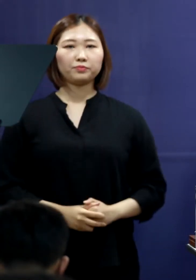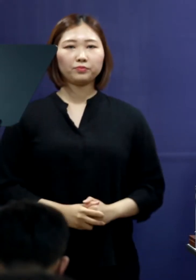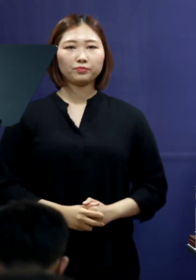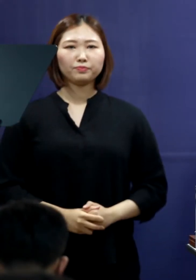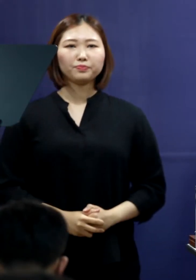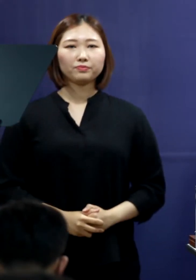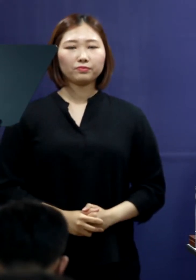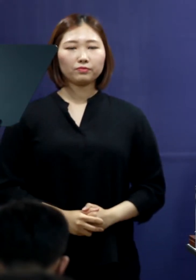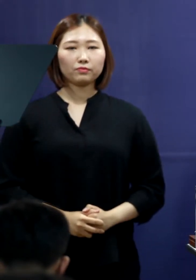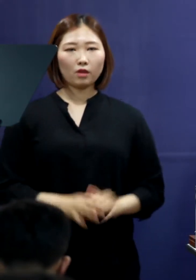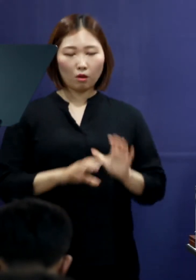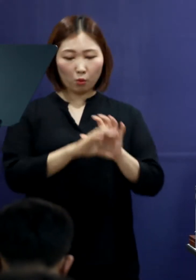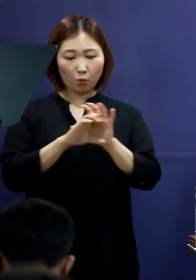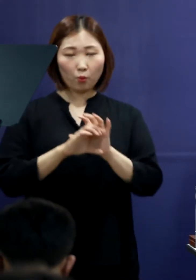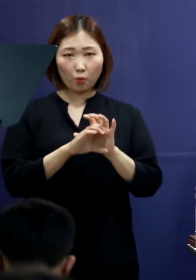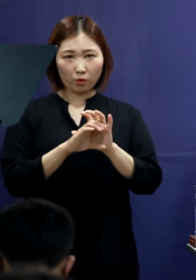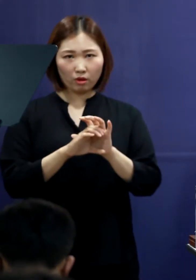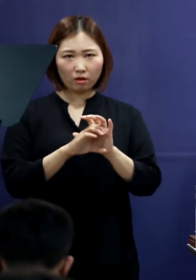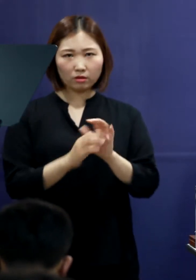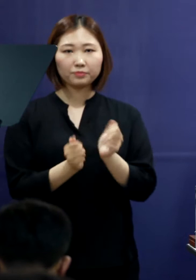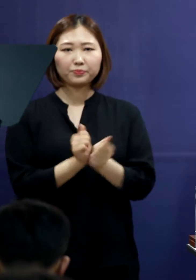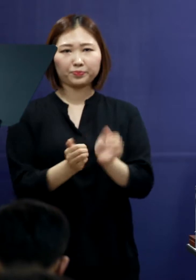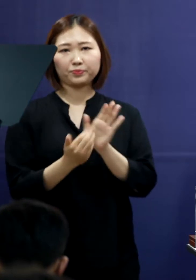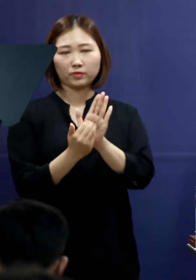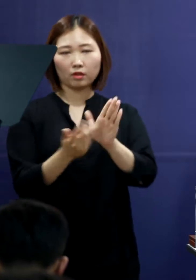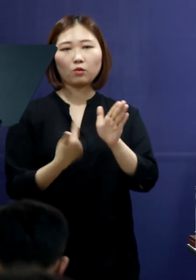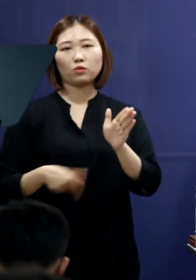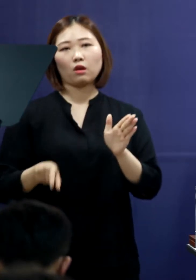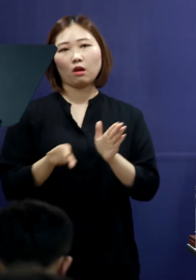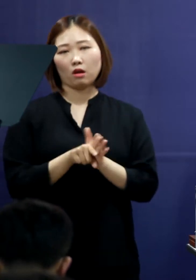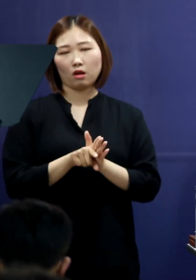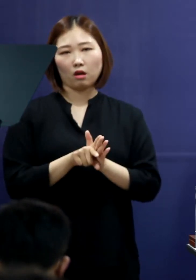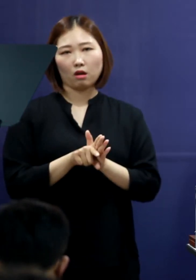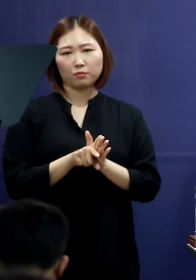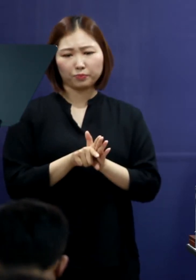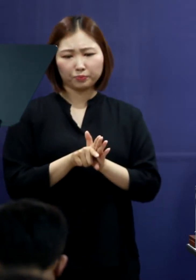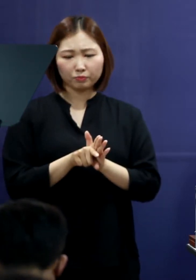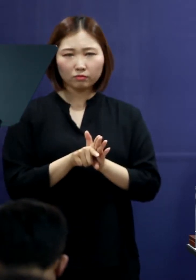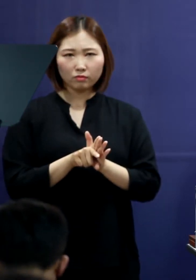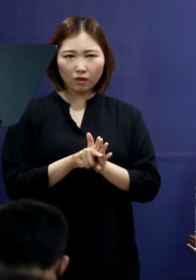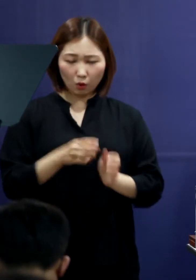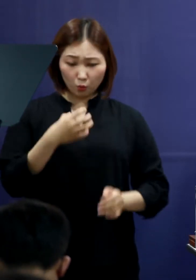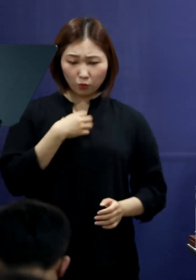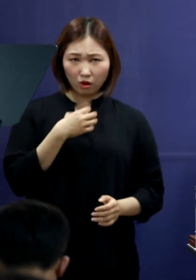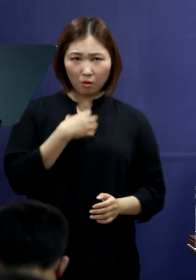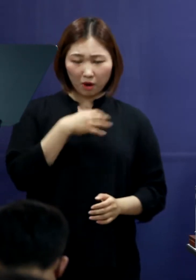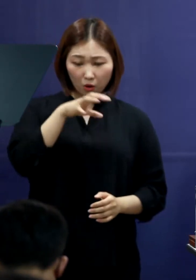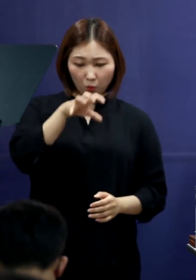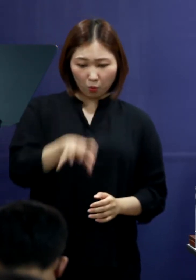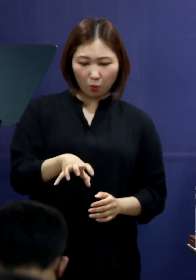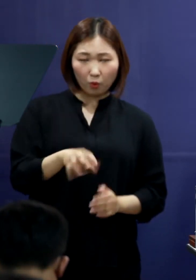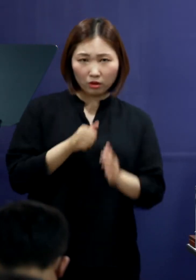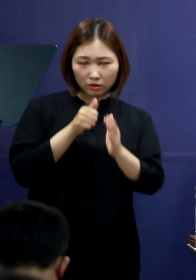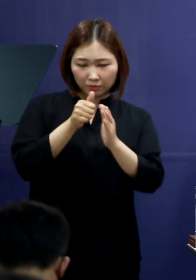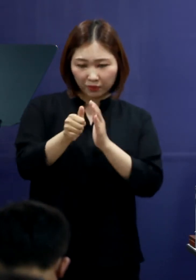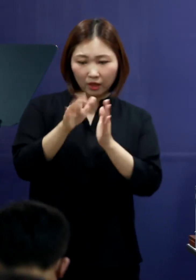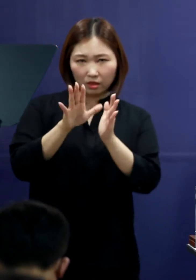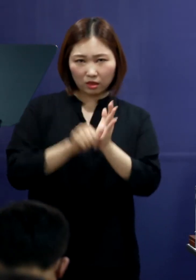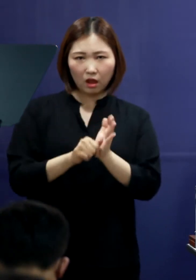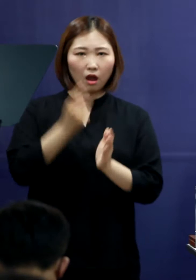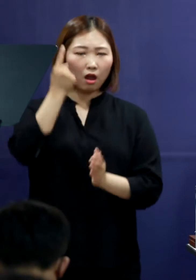정부는 코로나19를 차단하기 위해서 어제부터 고위험 시설에 대해서는 QR코드를 활용한